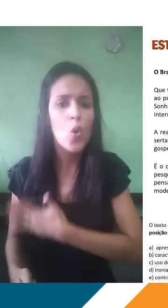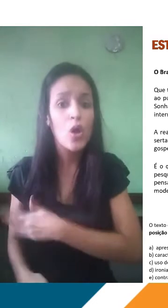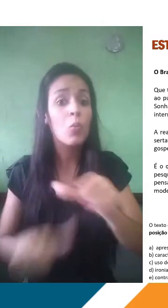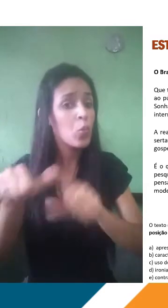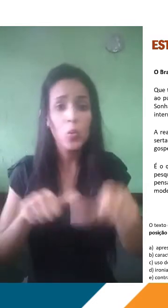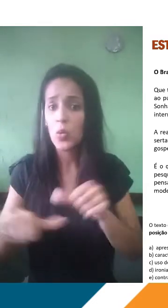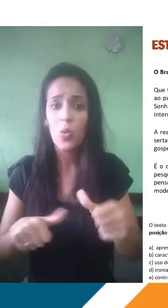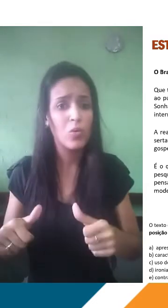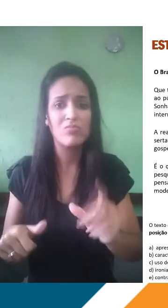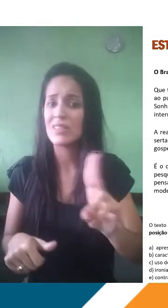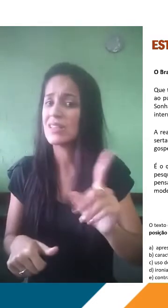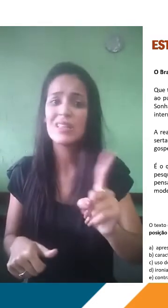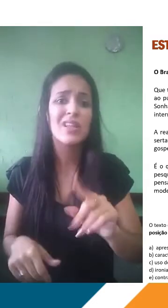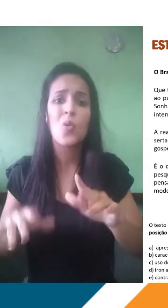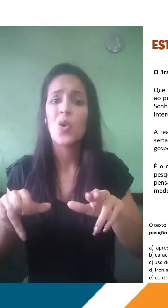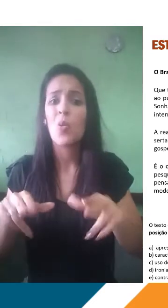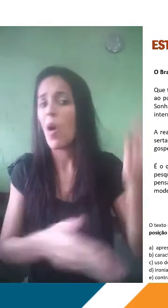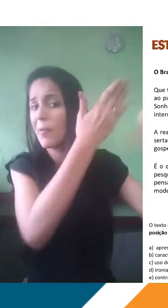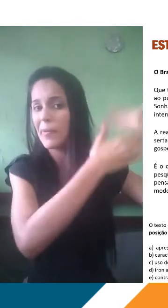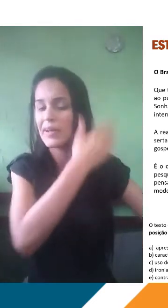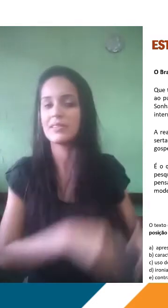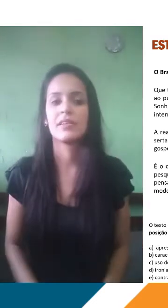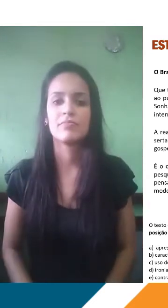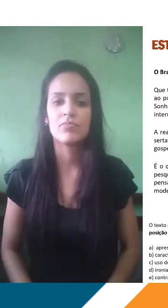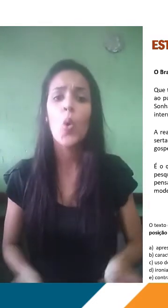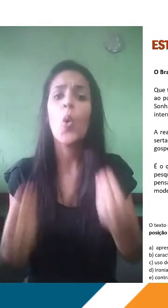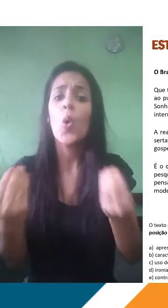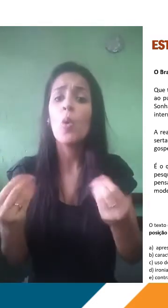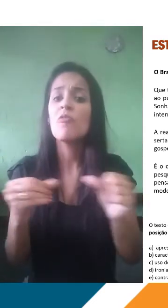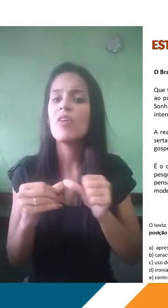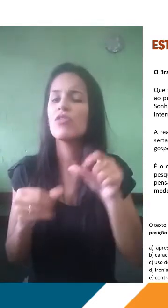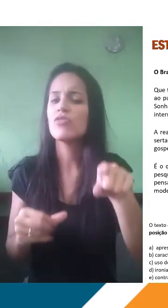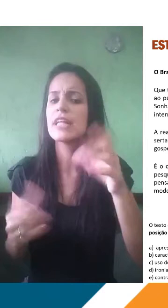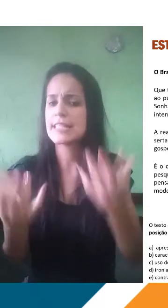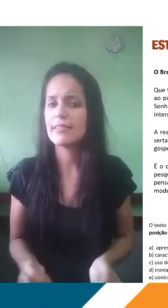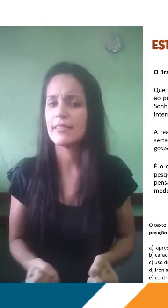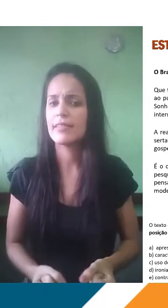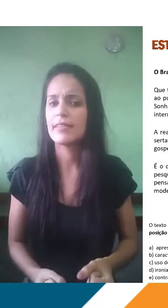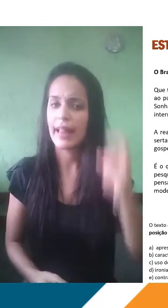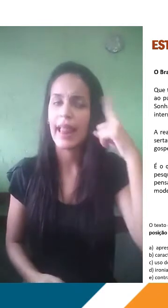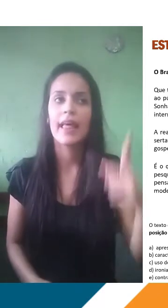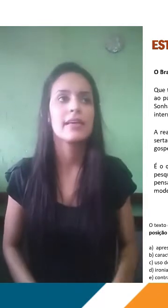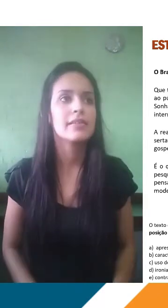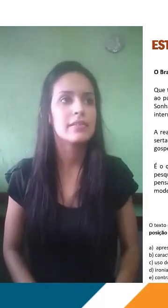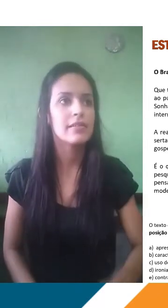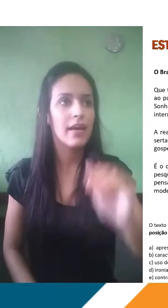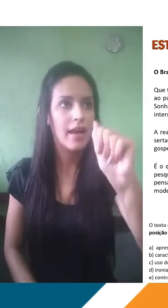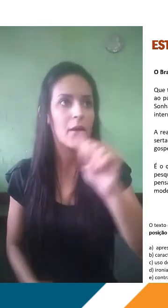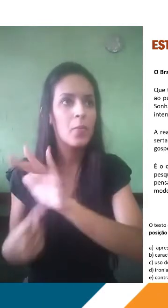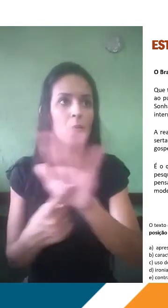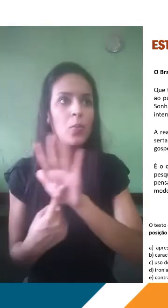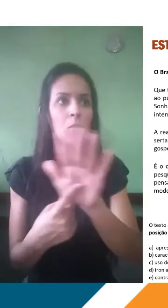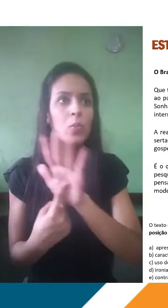dos anos 70 A estratégia de argumentação para comprovar essa posição baseia-se no A. Apresentação dos